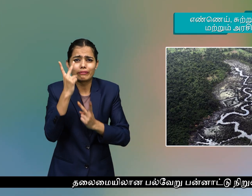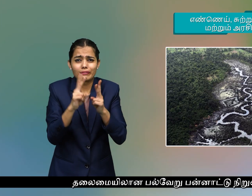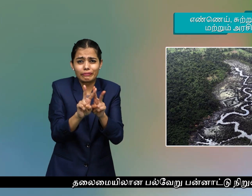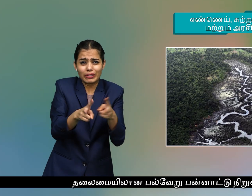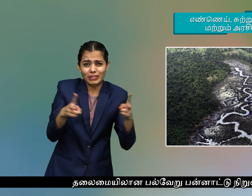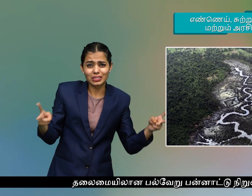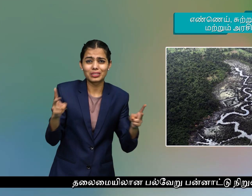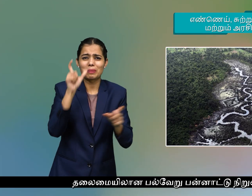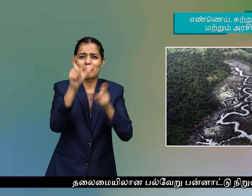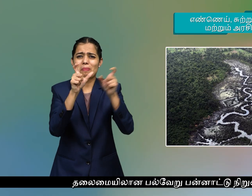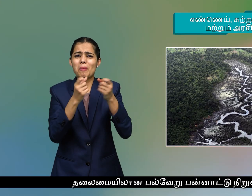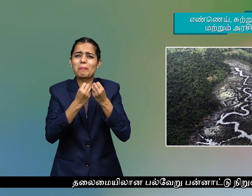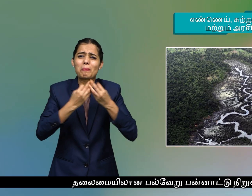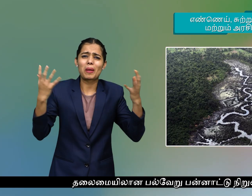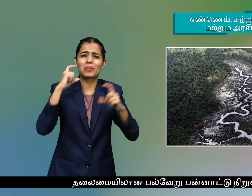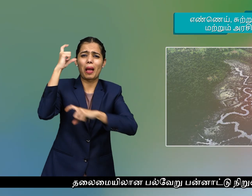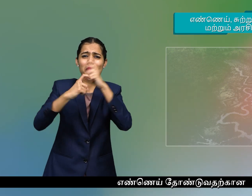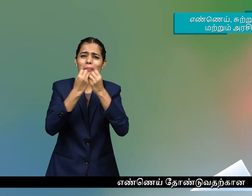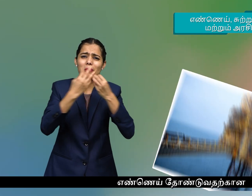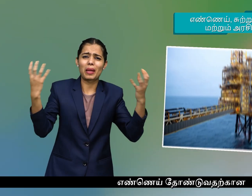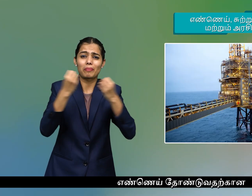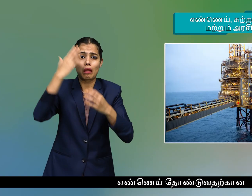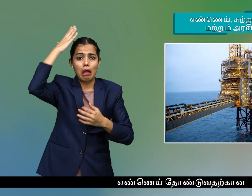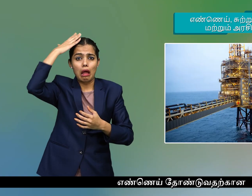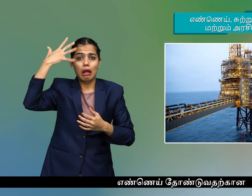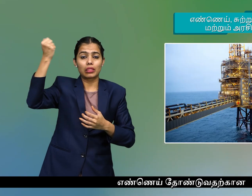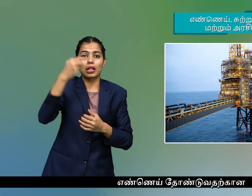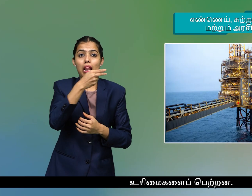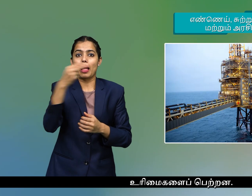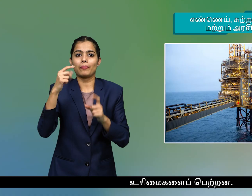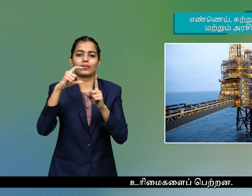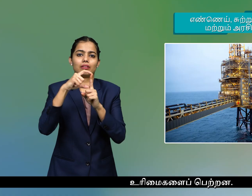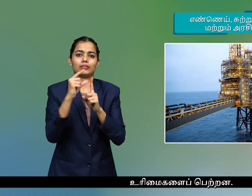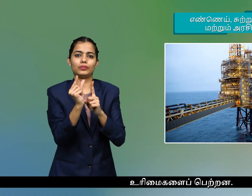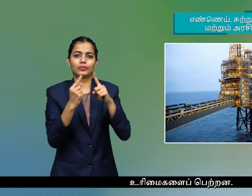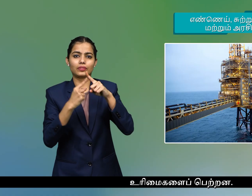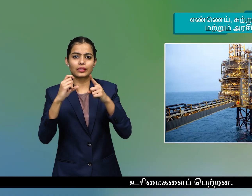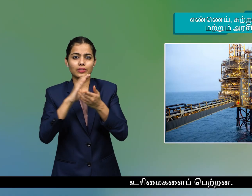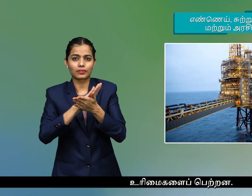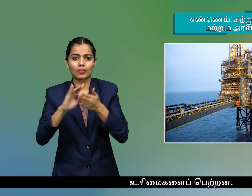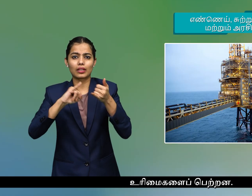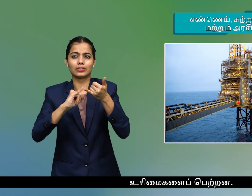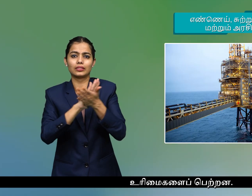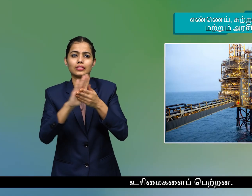தலைமையிலான பல்வேறு பன்னாட்டு நிறுவனங்கள் எண்ணெய் தோண்டுவதற்கான உரிமைகளை பெற்றன.